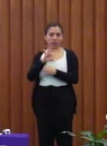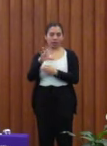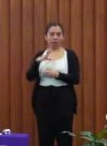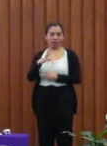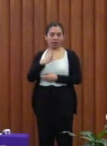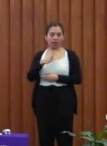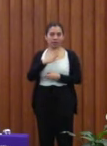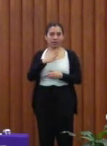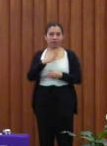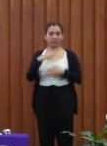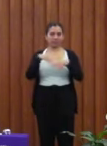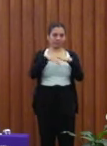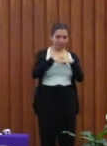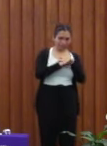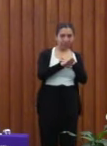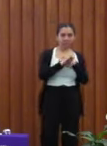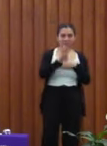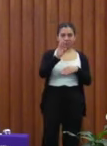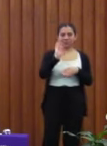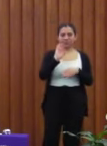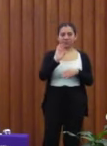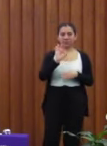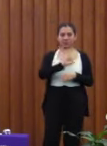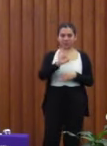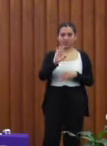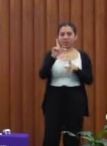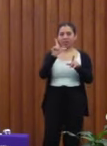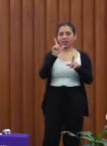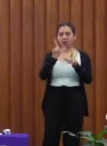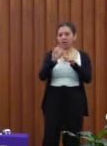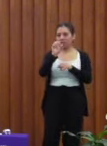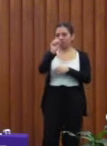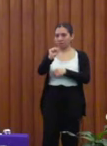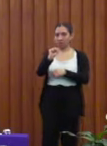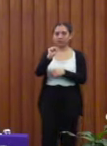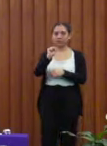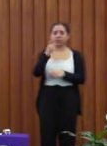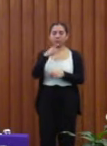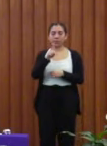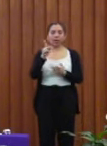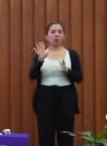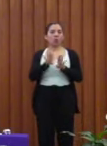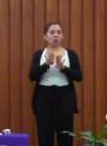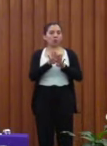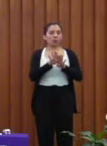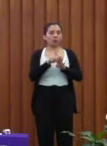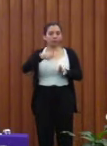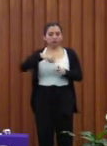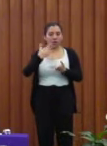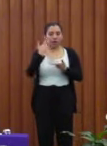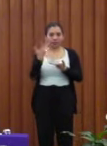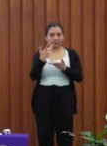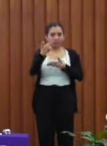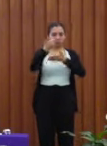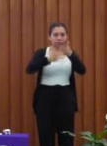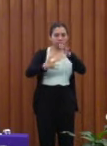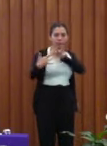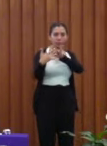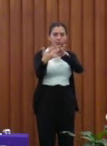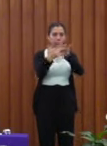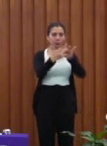cuando primero hablen con Letraes y ajusten lo que tengan que ajustar, pero la idea es esa, crear una red donde todas y todos puedan